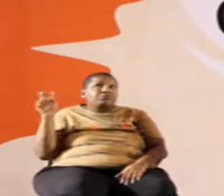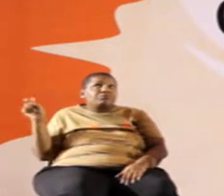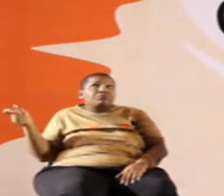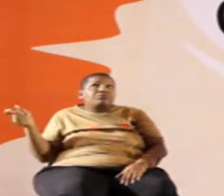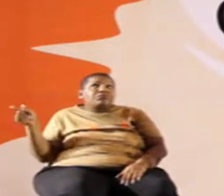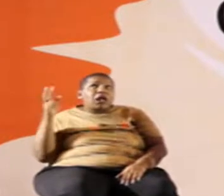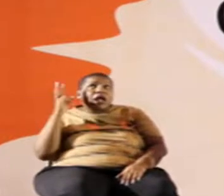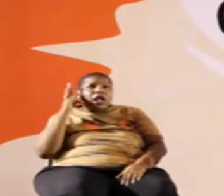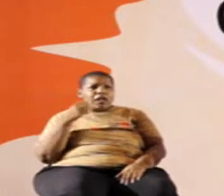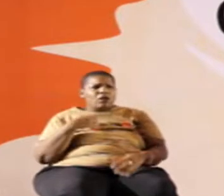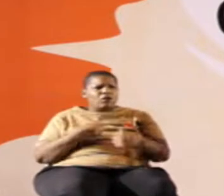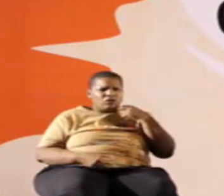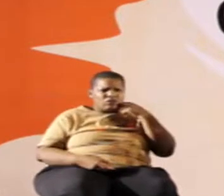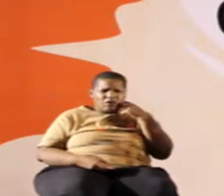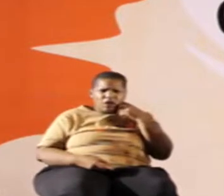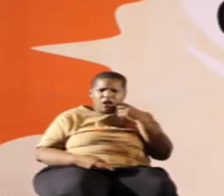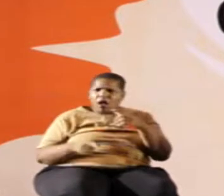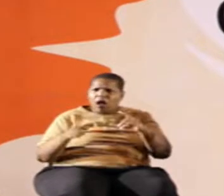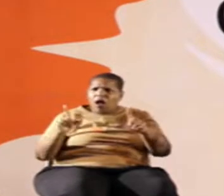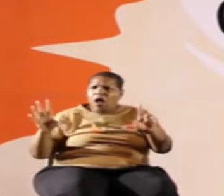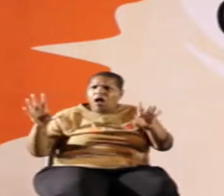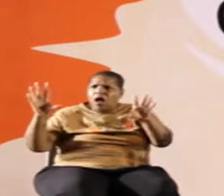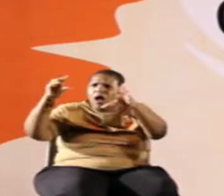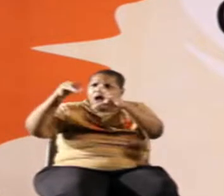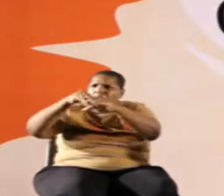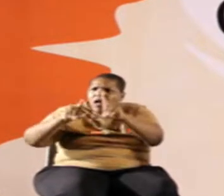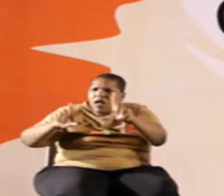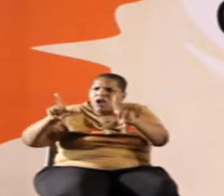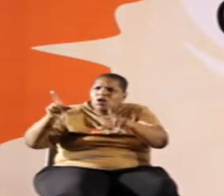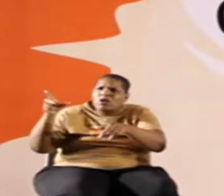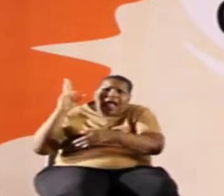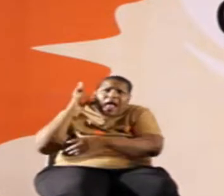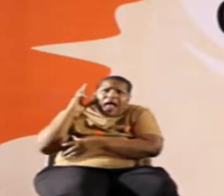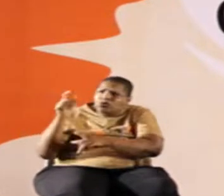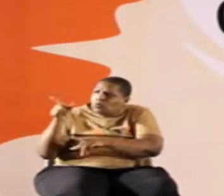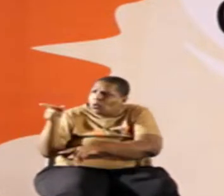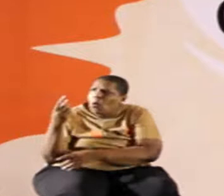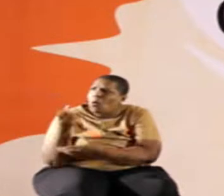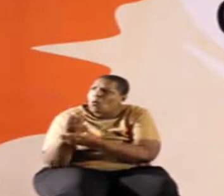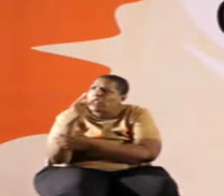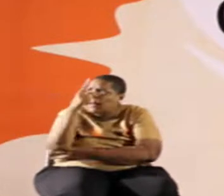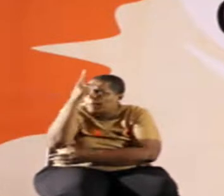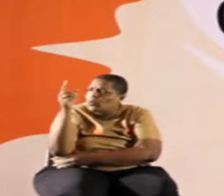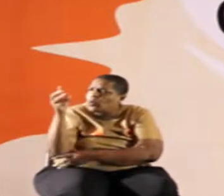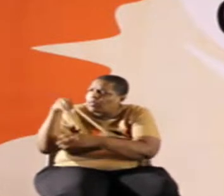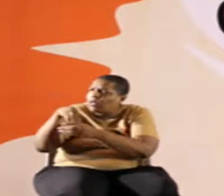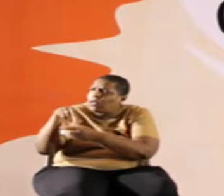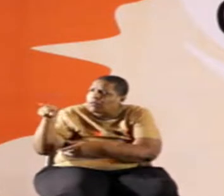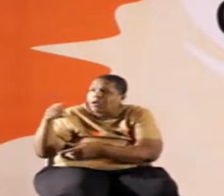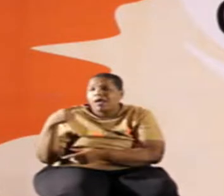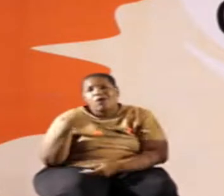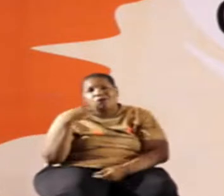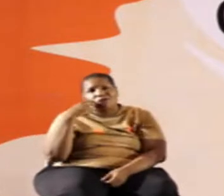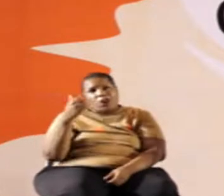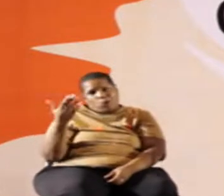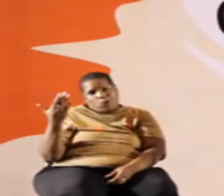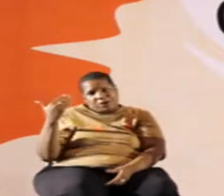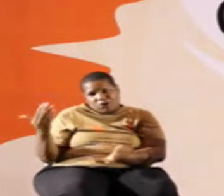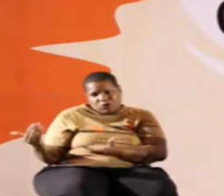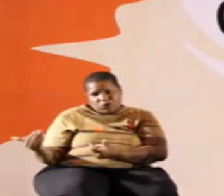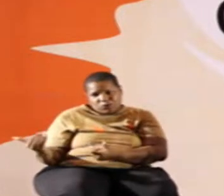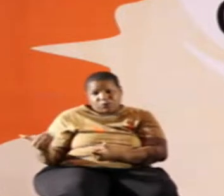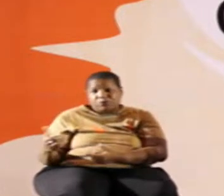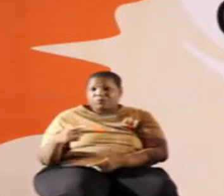ficava encabulada de como é que cabia tanta gente para falar dentro daquela caixinha e tal, né? E tem um programa de